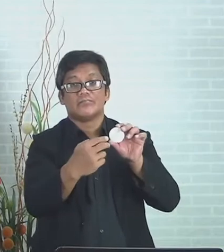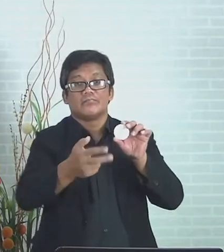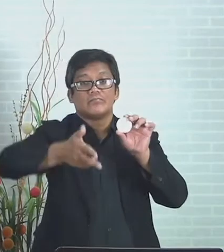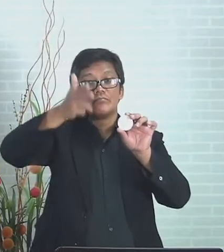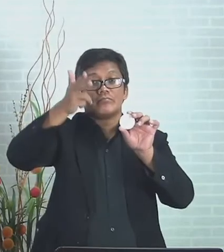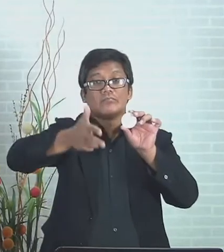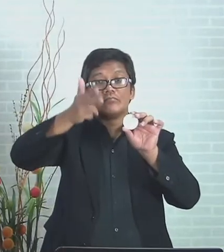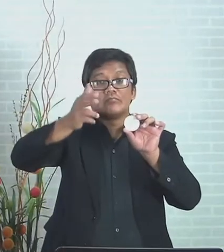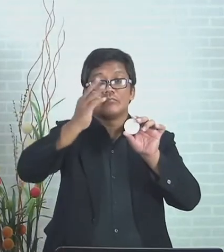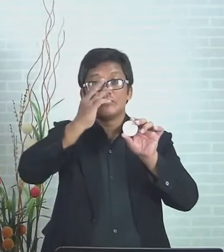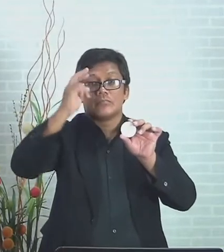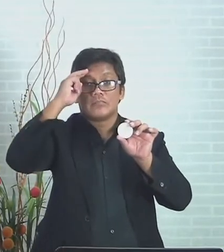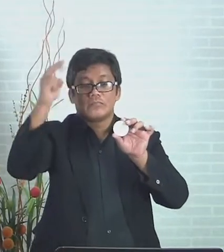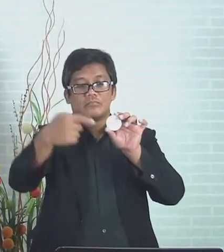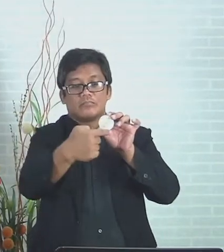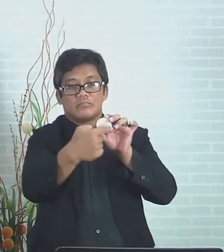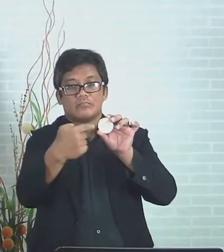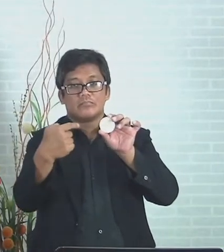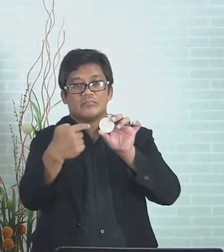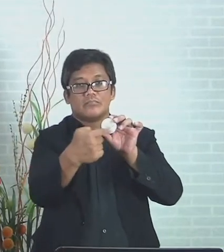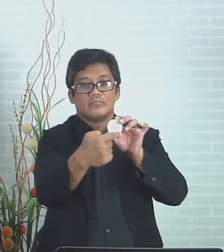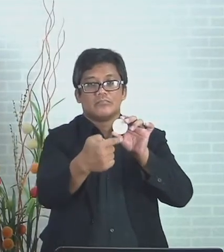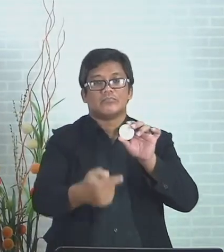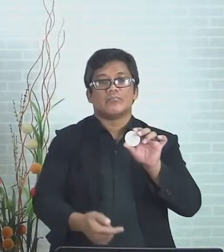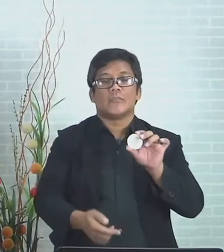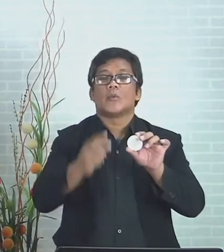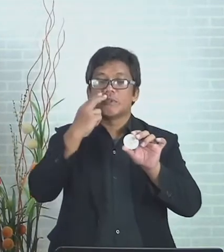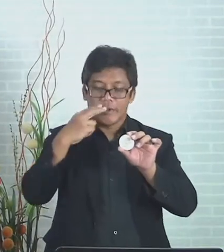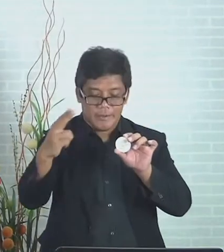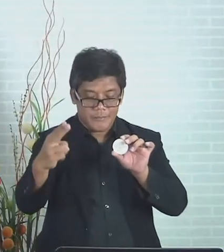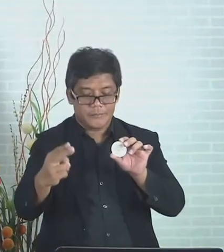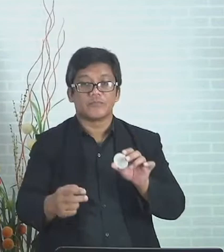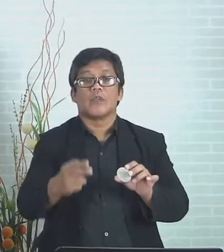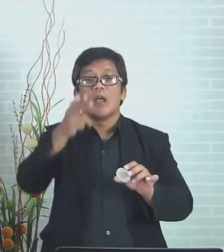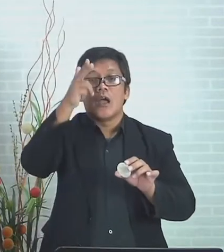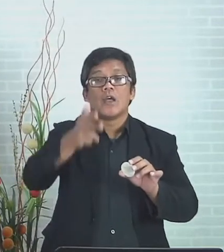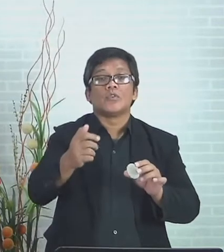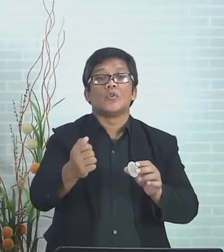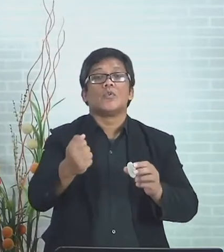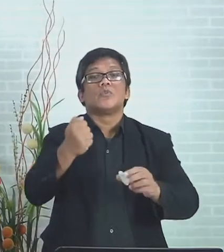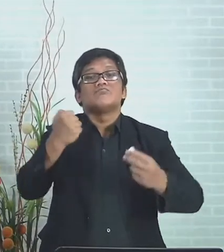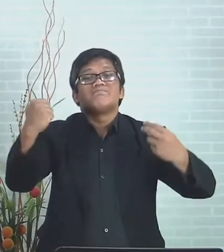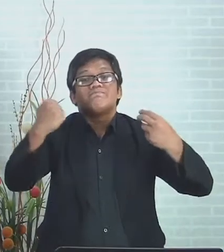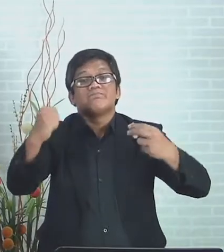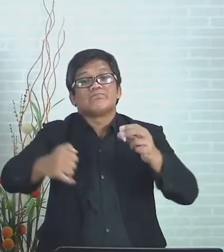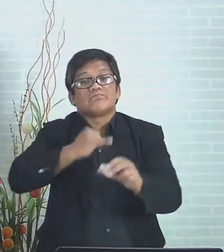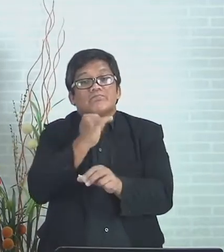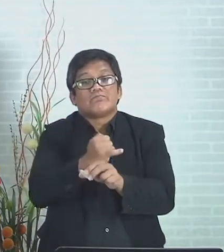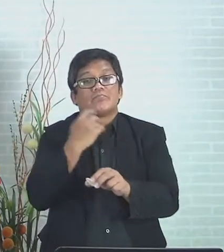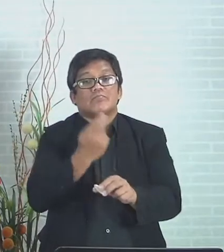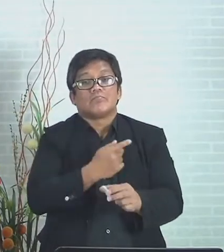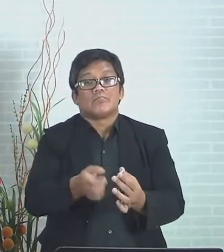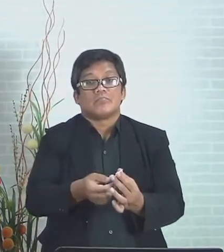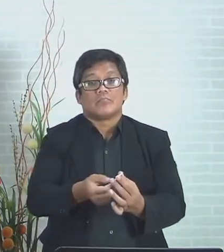baca dan renungkan dan Percayalah bahwa itu menguatkan iman kita semua karena Hai